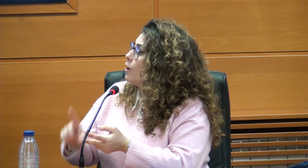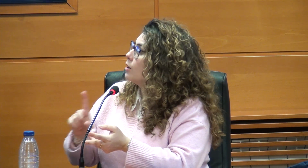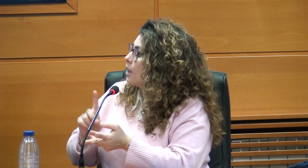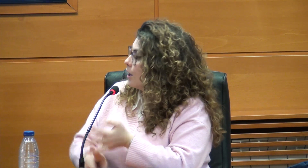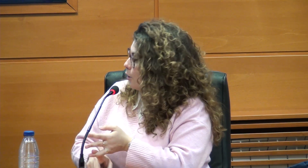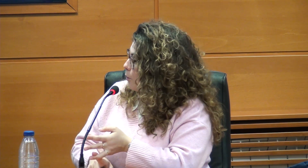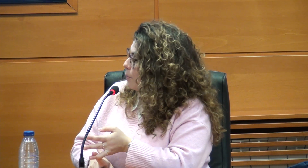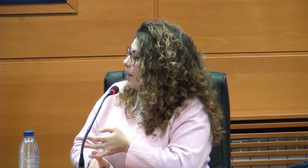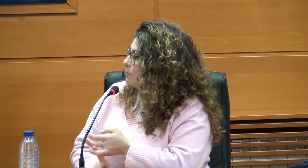ropa